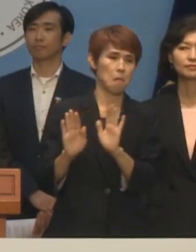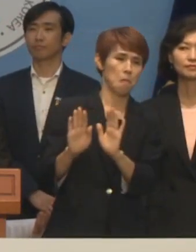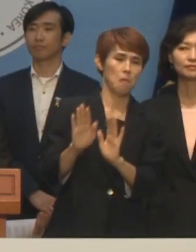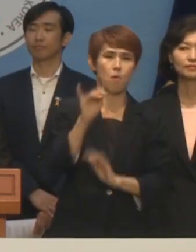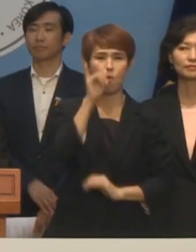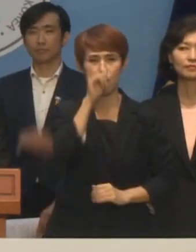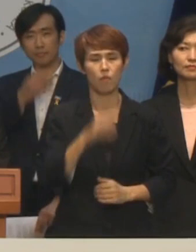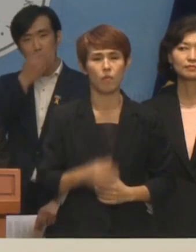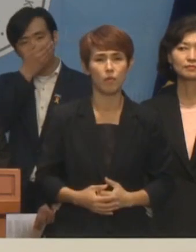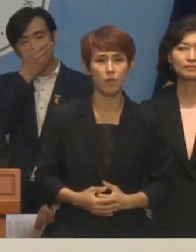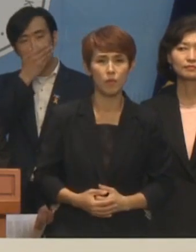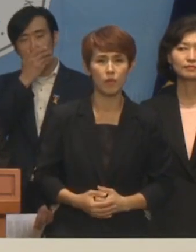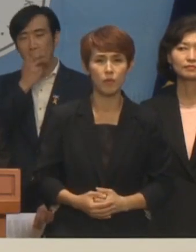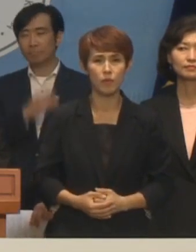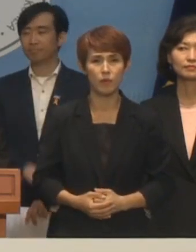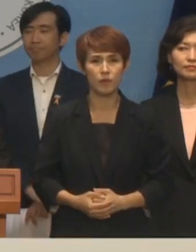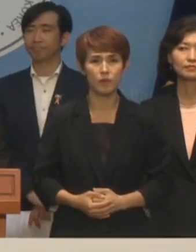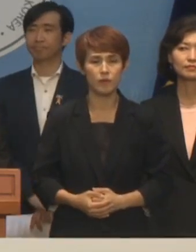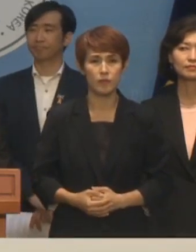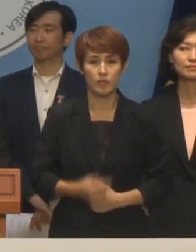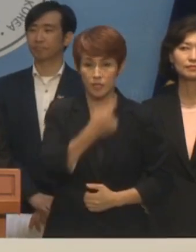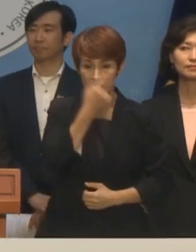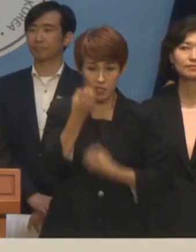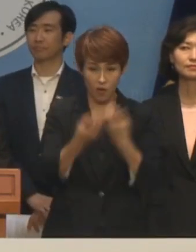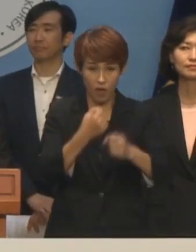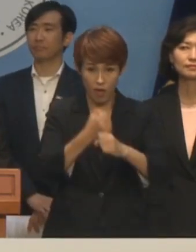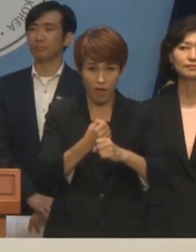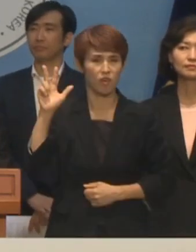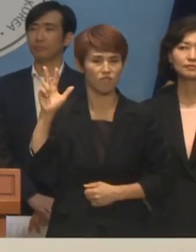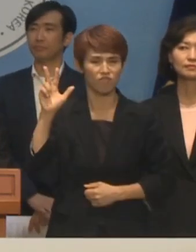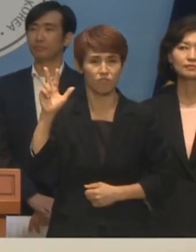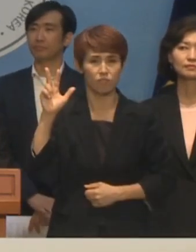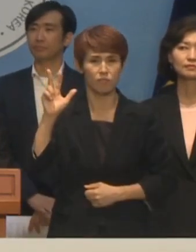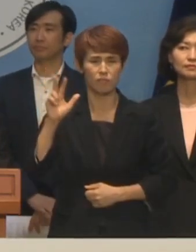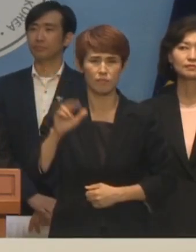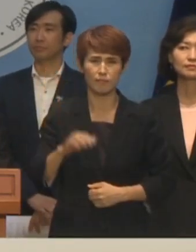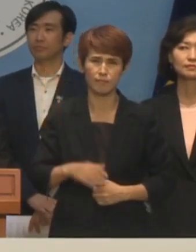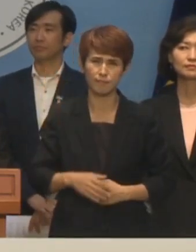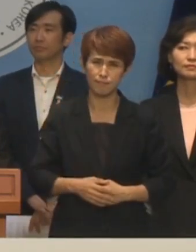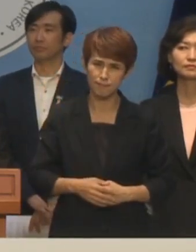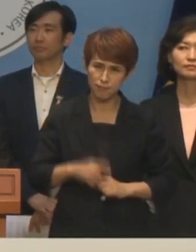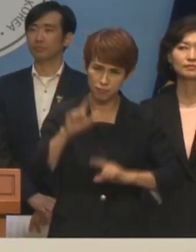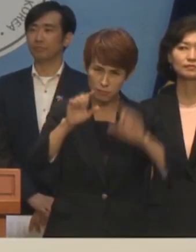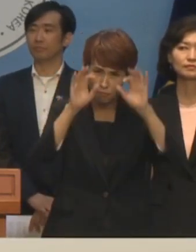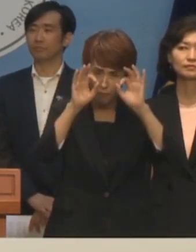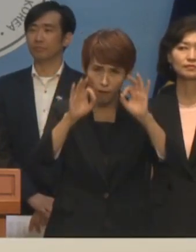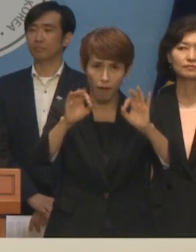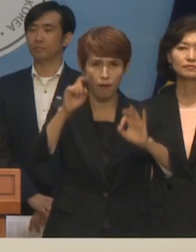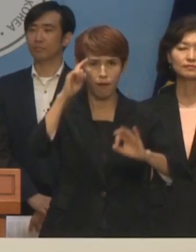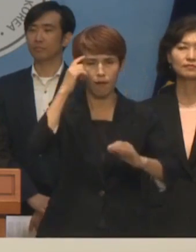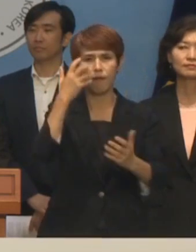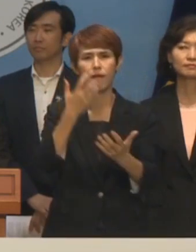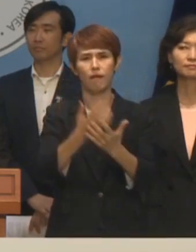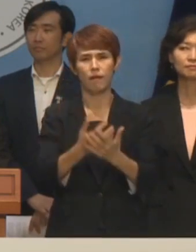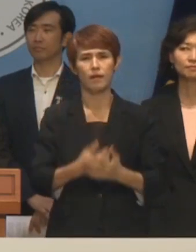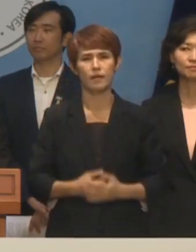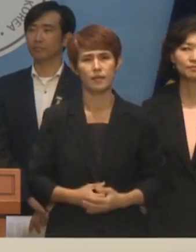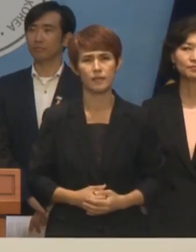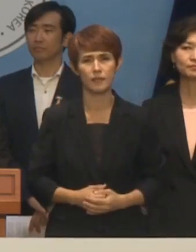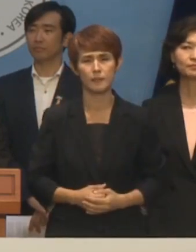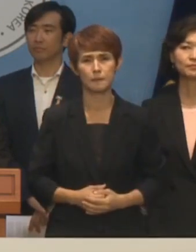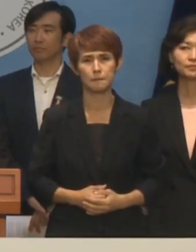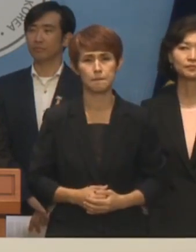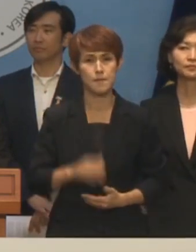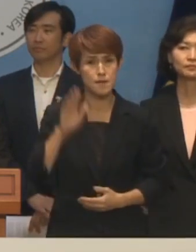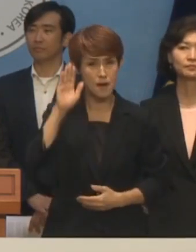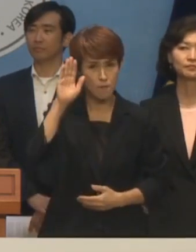급급했습니다. 증언은 하되 선서는 거부한다. 말도 안 되는 장면을 보게 되리라고 상상도 못했습니다.